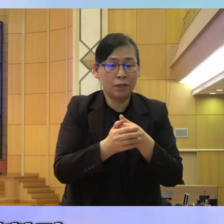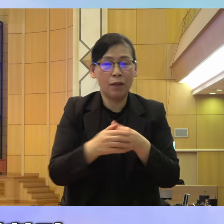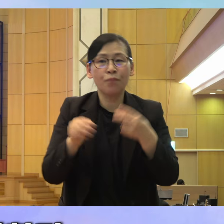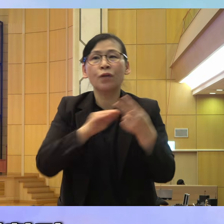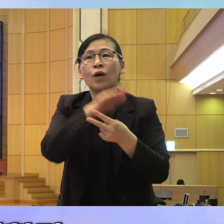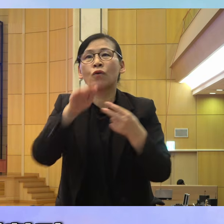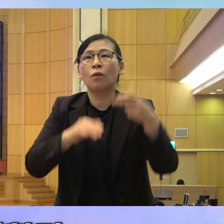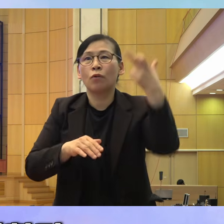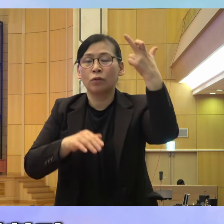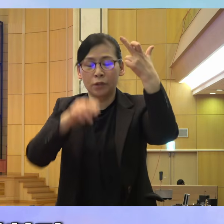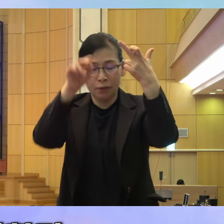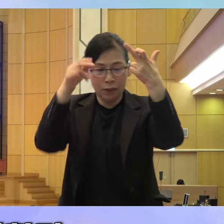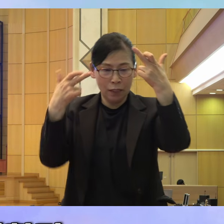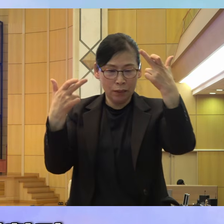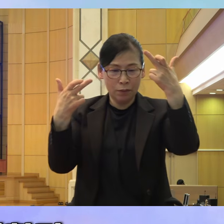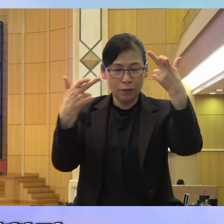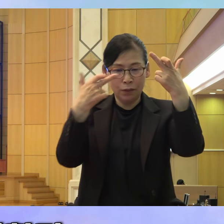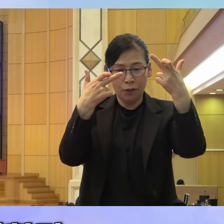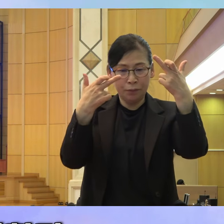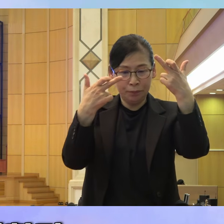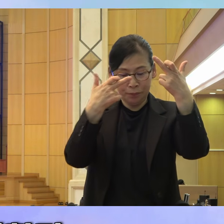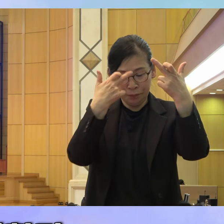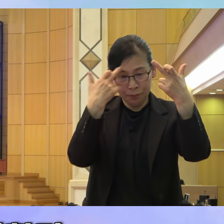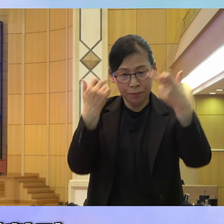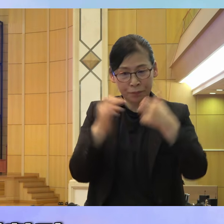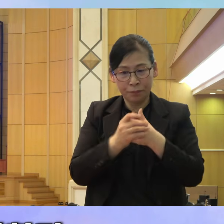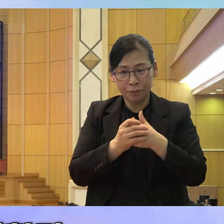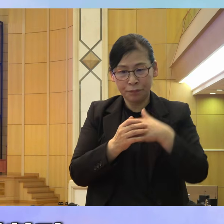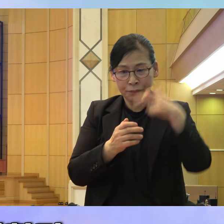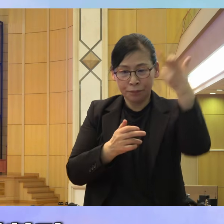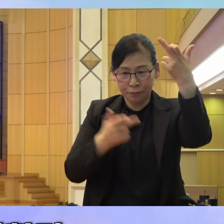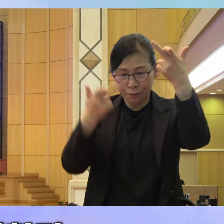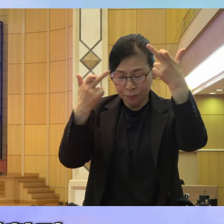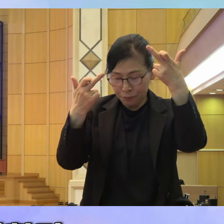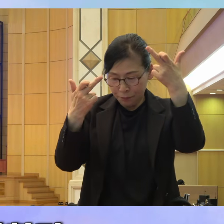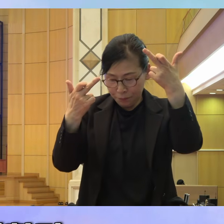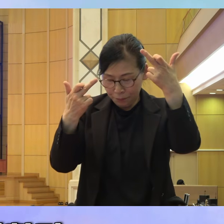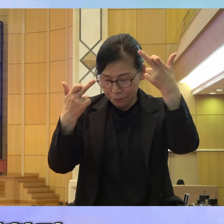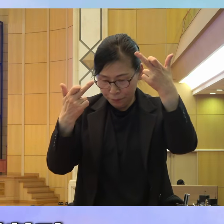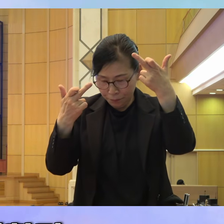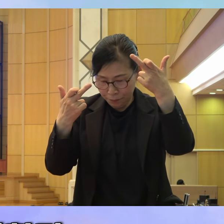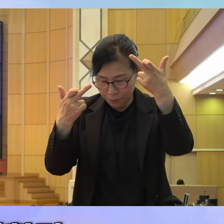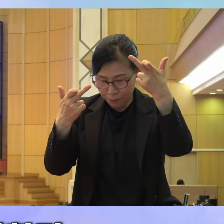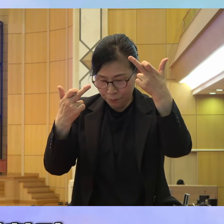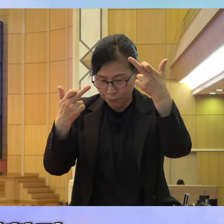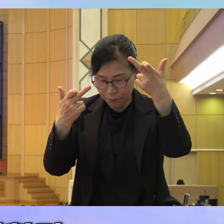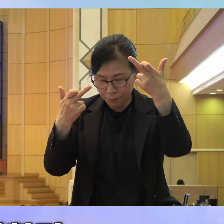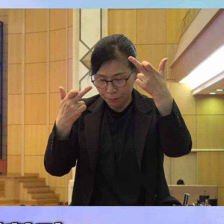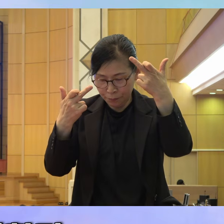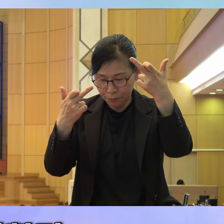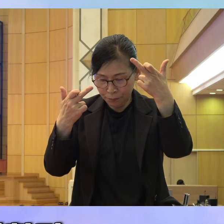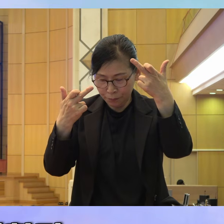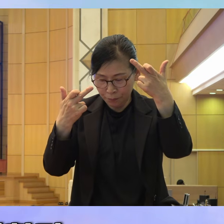요한복음 17장 17절 하나만 찾고 시간이 다 돼서요 그냥 여기까지만 하겠습니다.